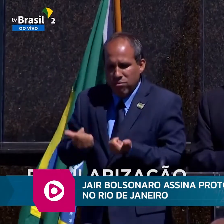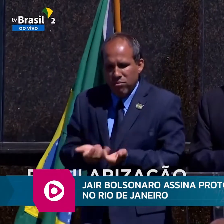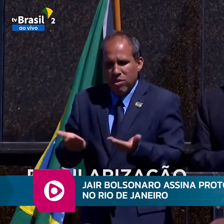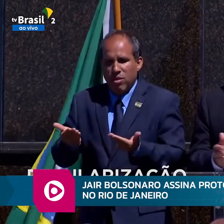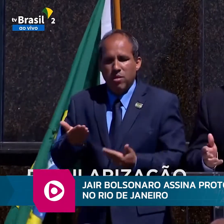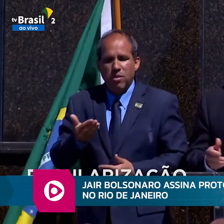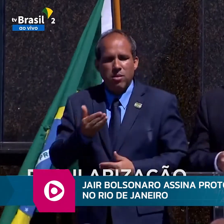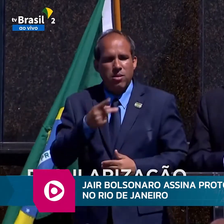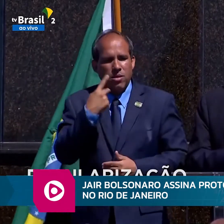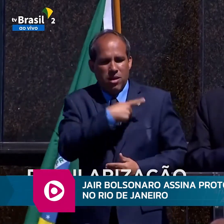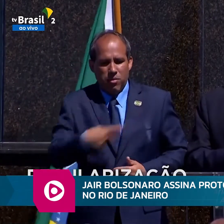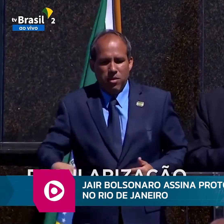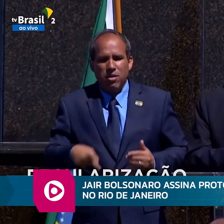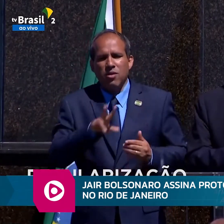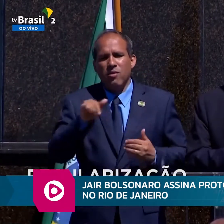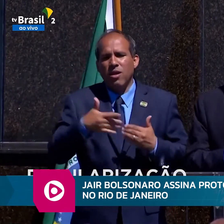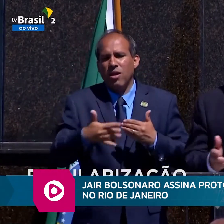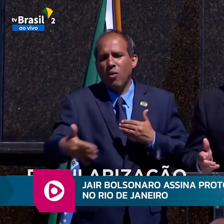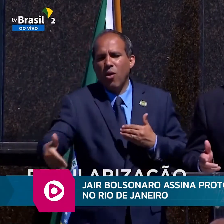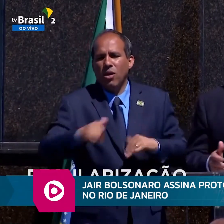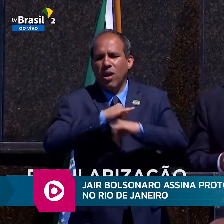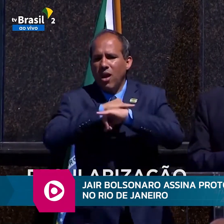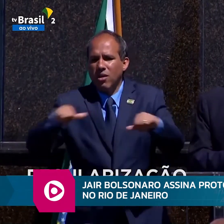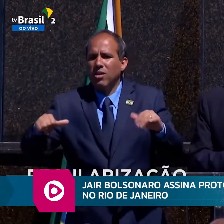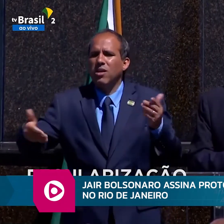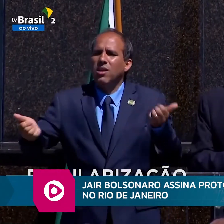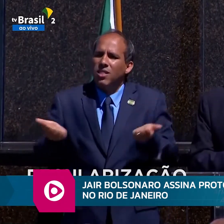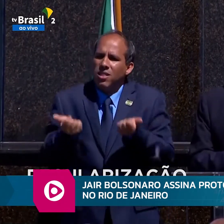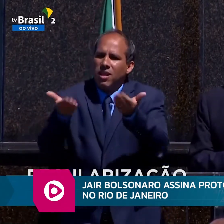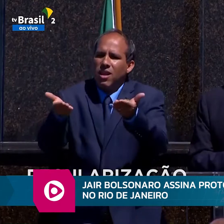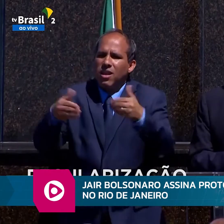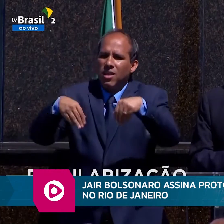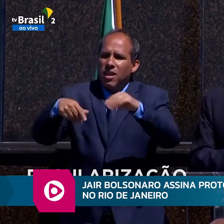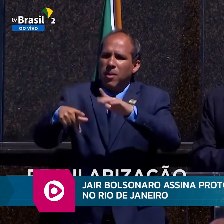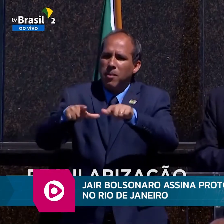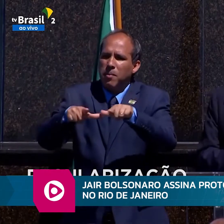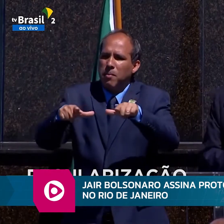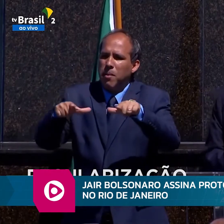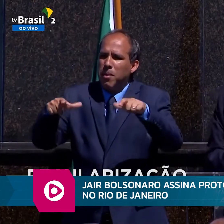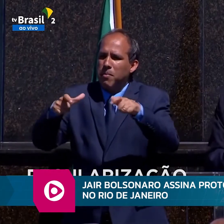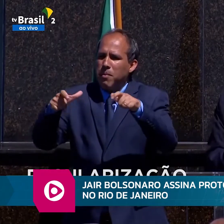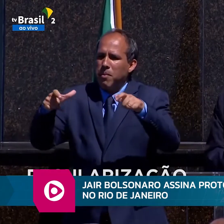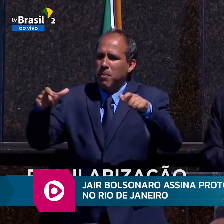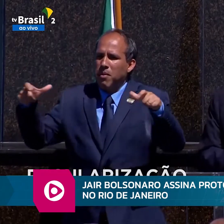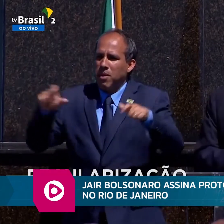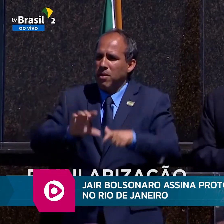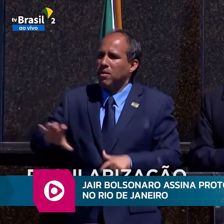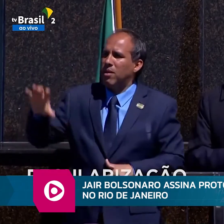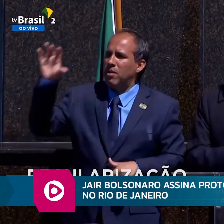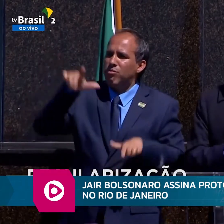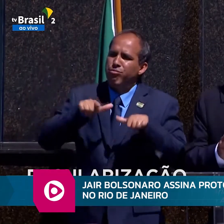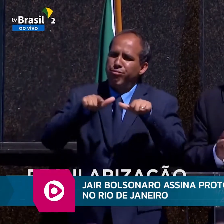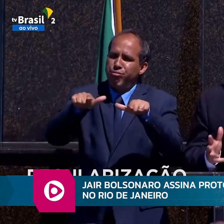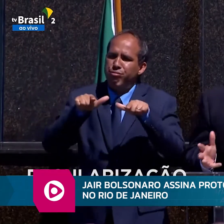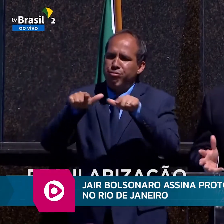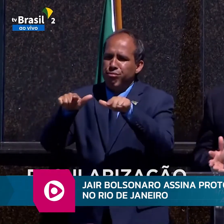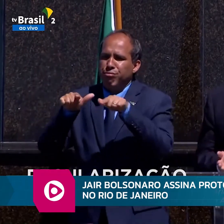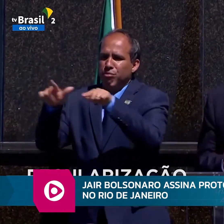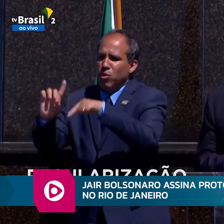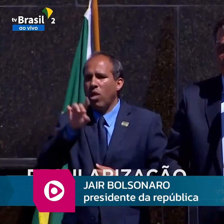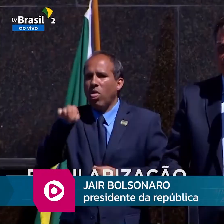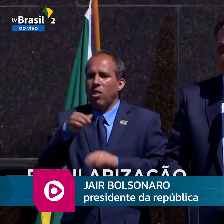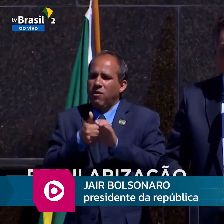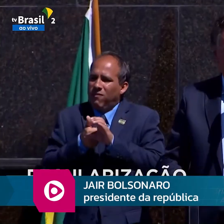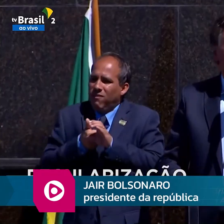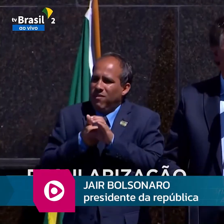anunciando ao longo do ano inteiro transferências em várias regiões do país nós estamos fazendo isso em várias dimensões